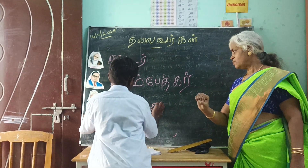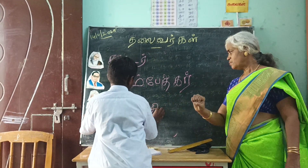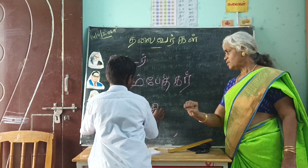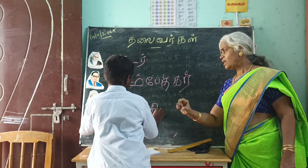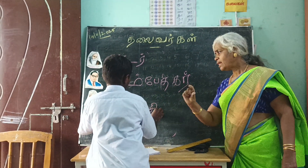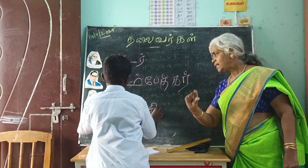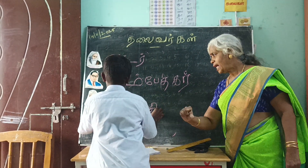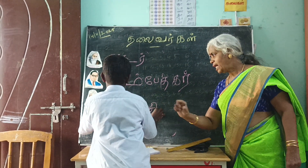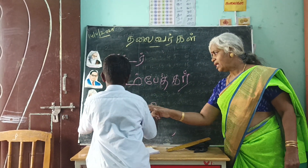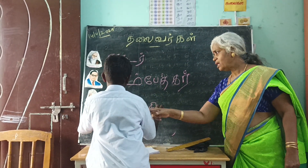த